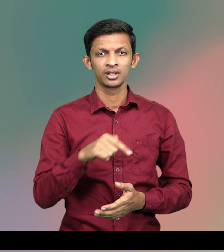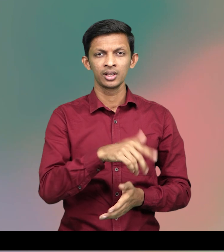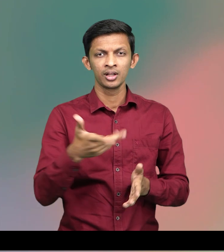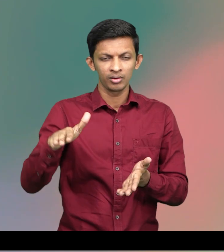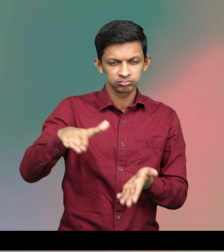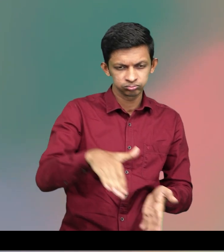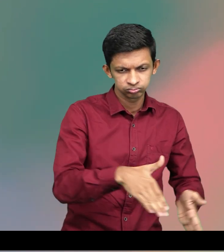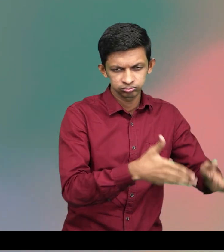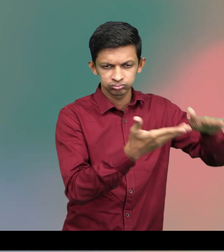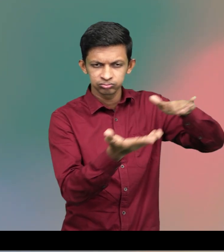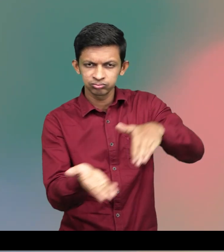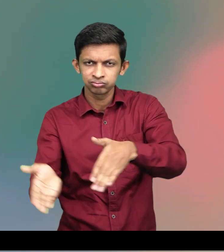ఆక్స్ బో లేక్స్.